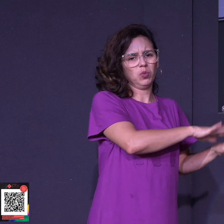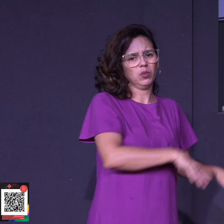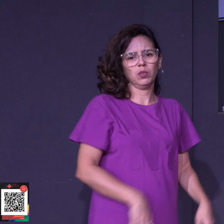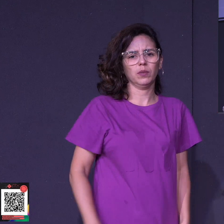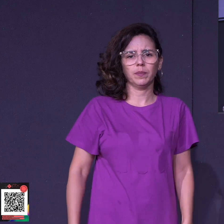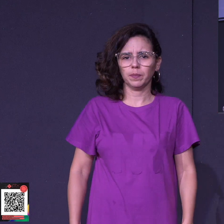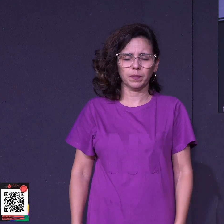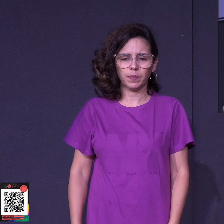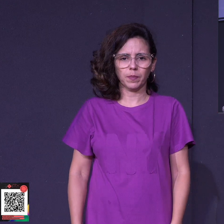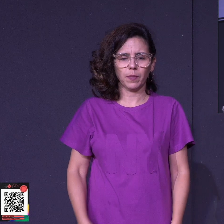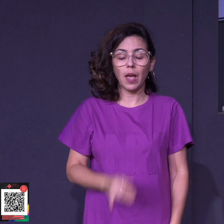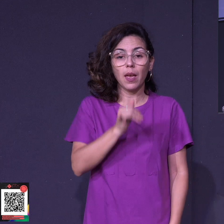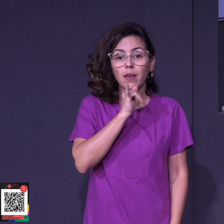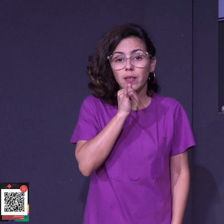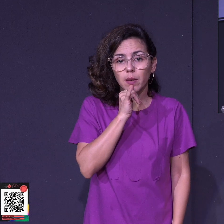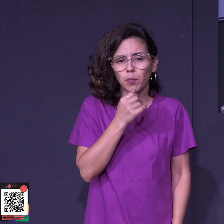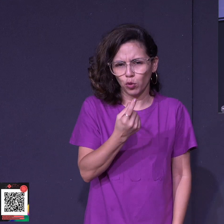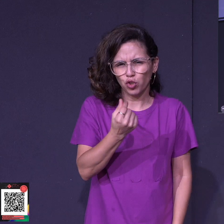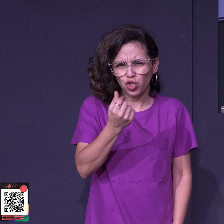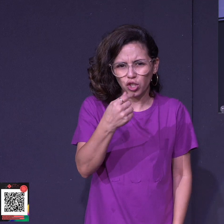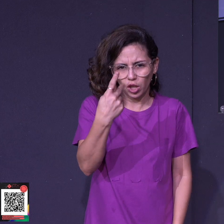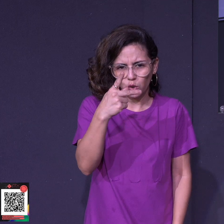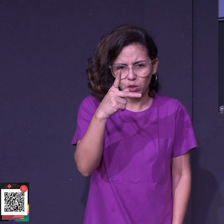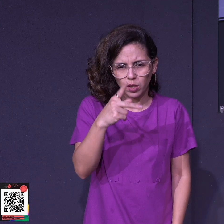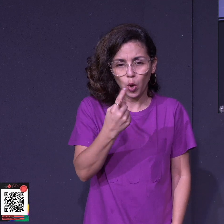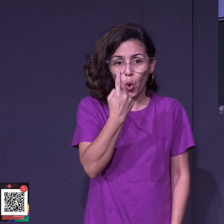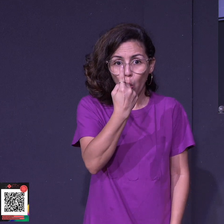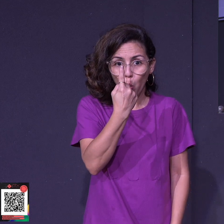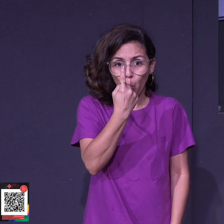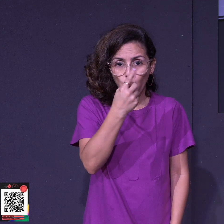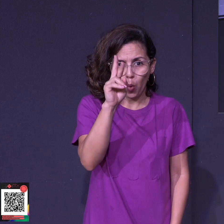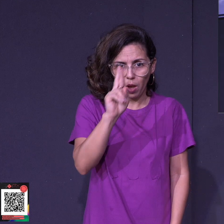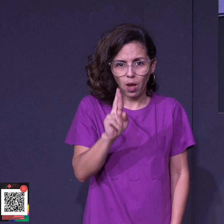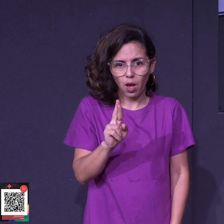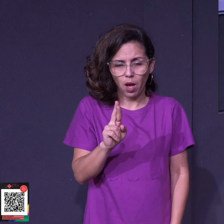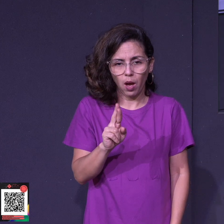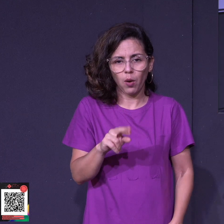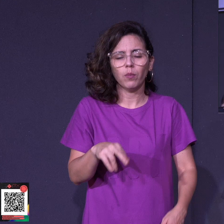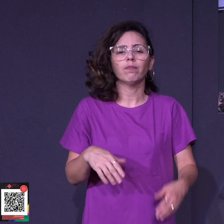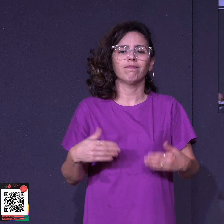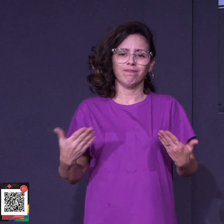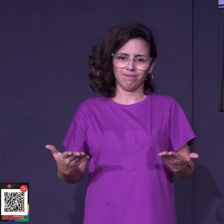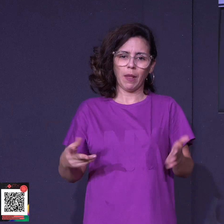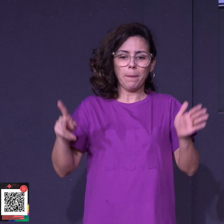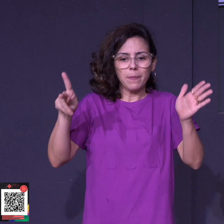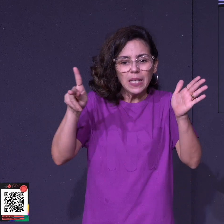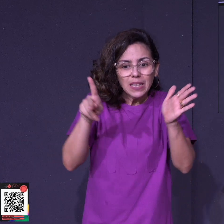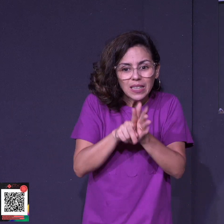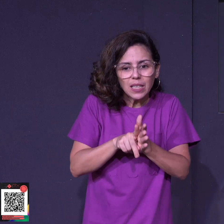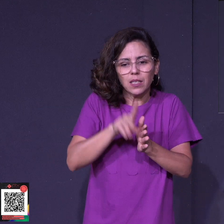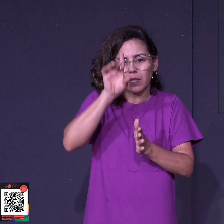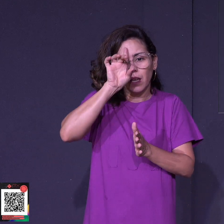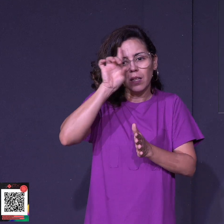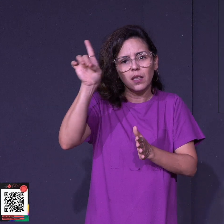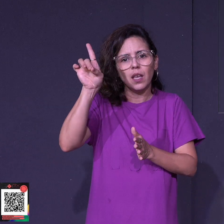tem um selo abençoado.